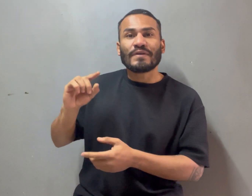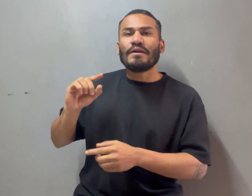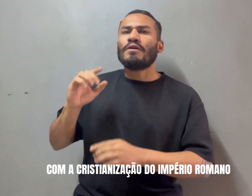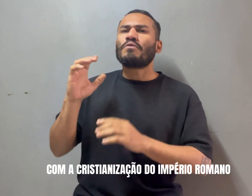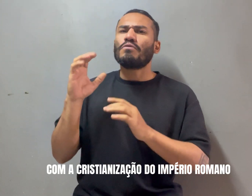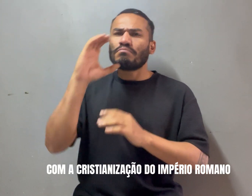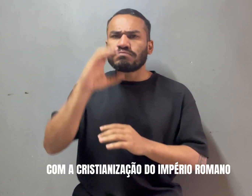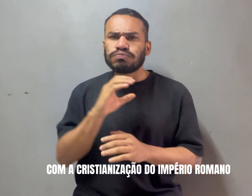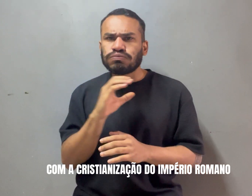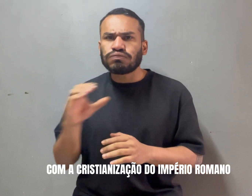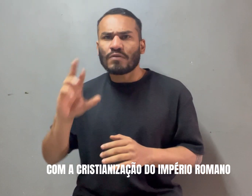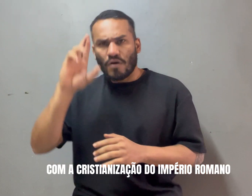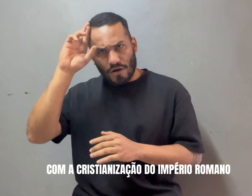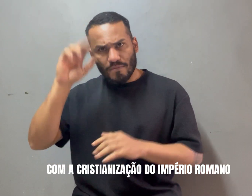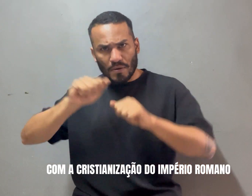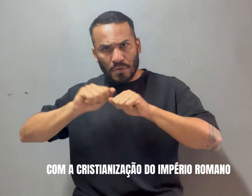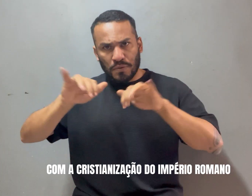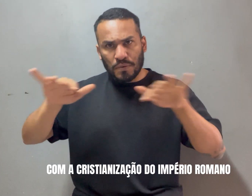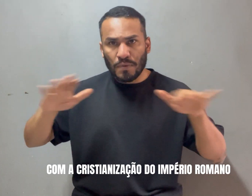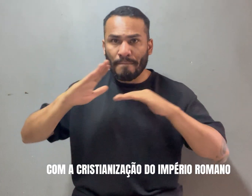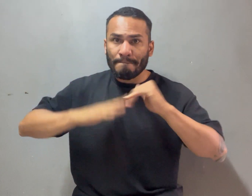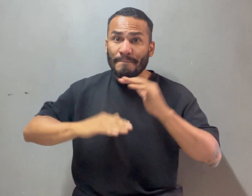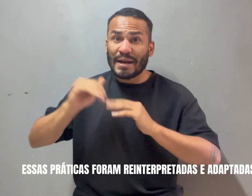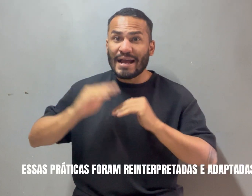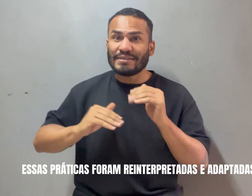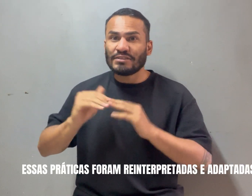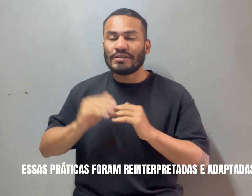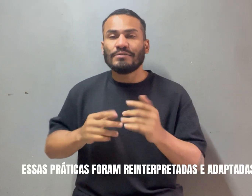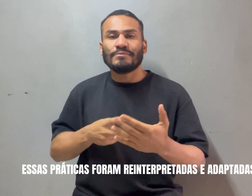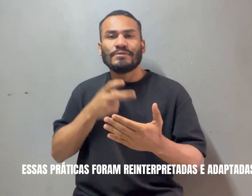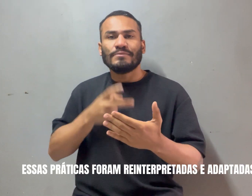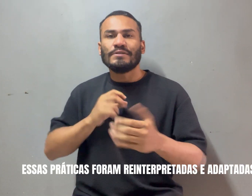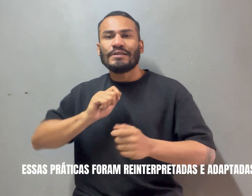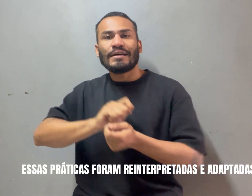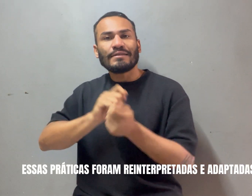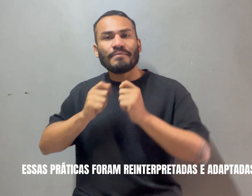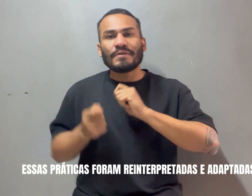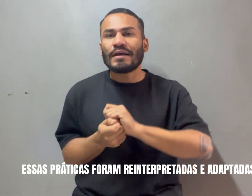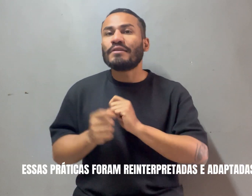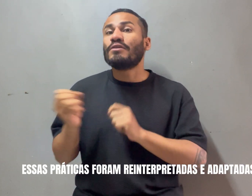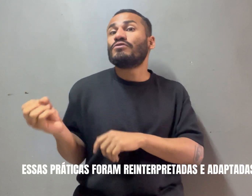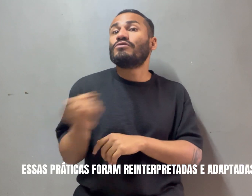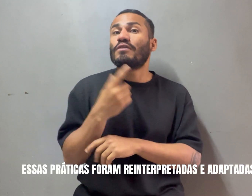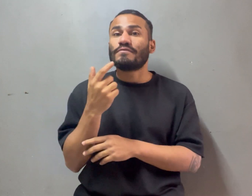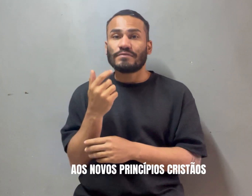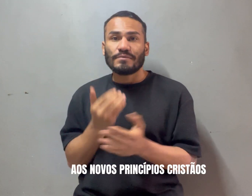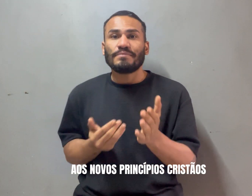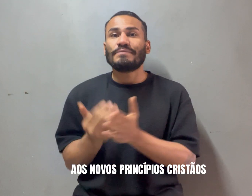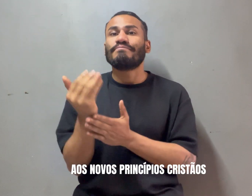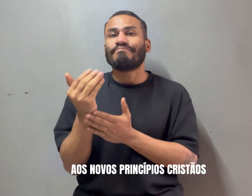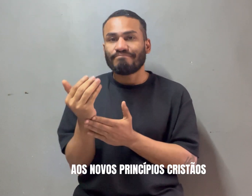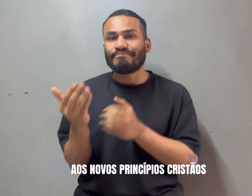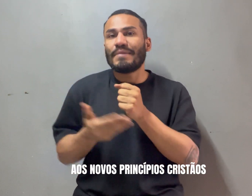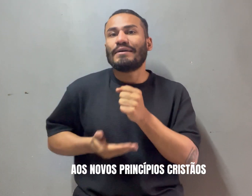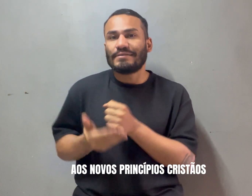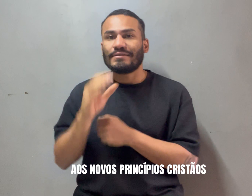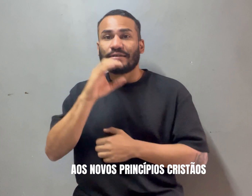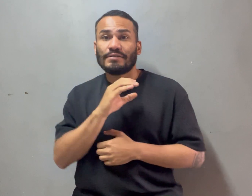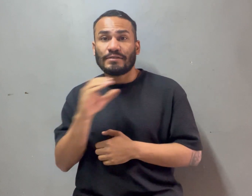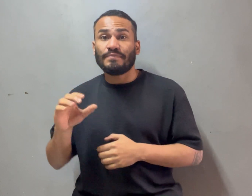Com a cristianização do Império Romano, essas práticas foram reinterpretadas e adaptadas aos novos princípios cristãos.